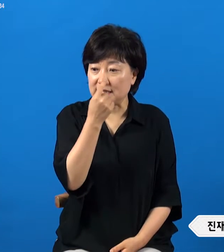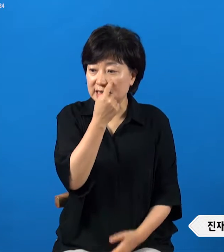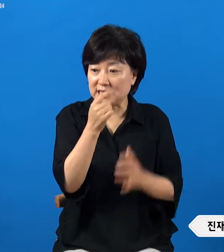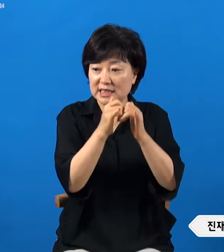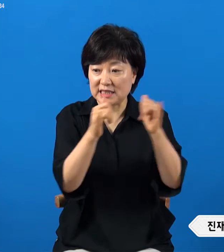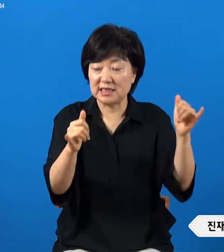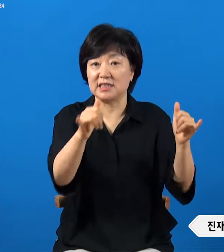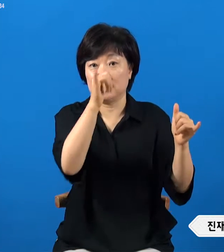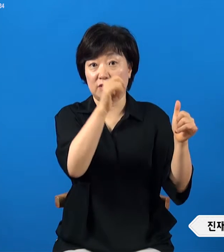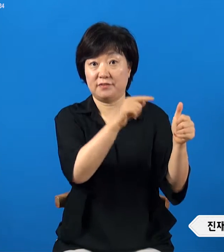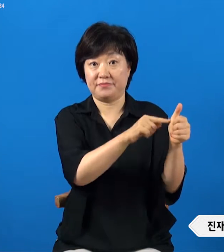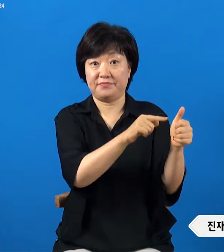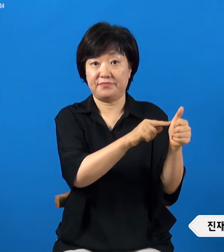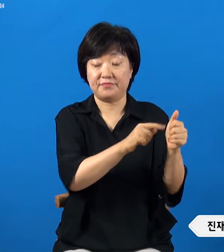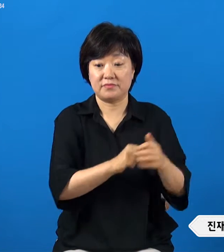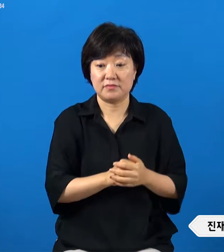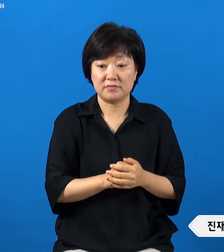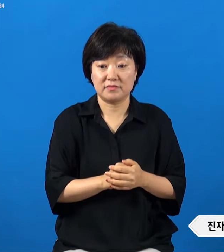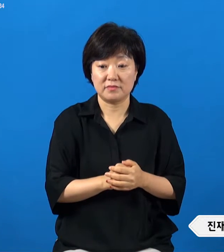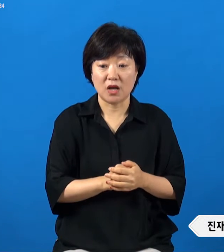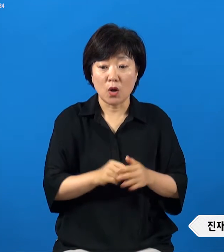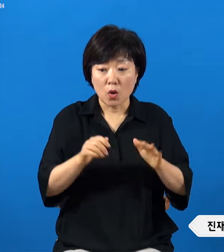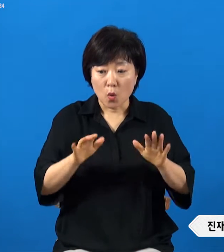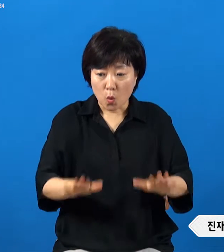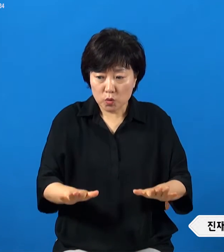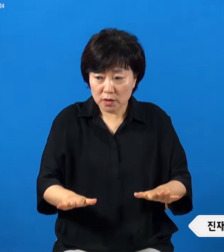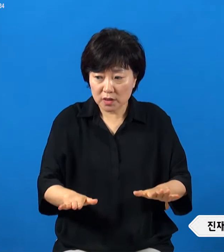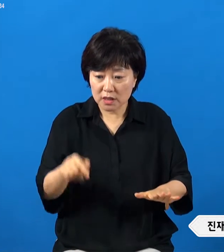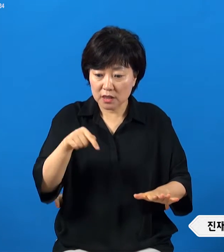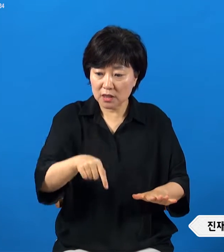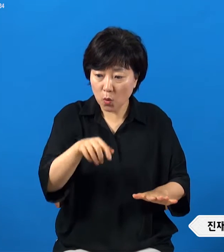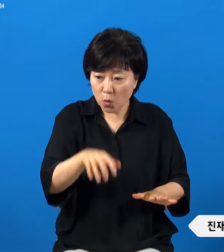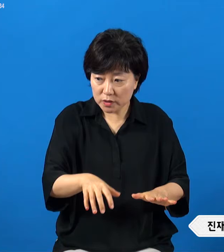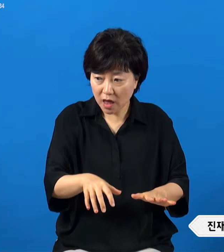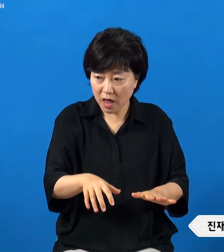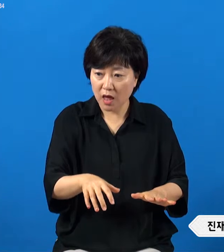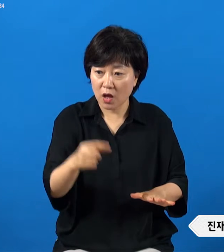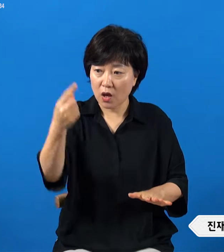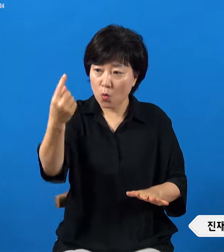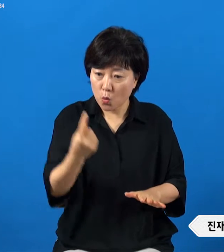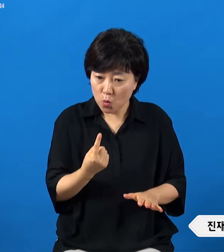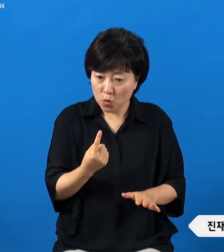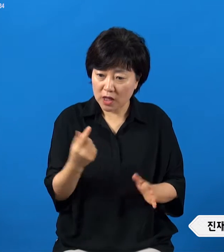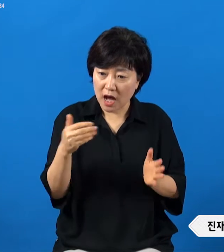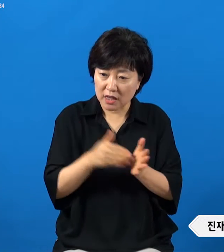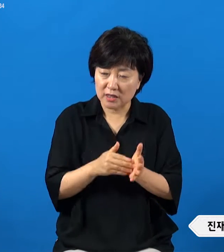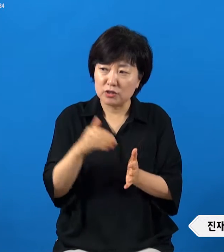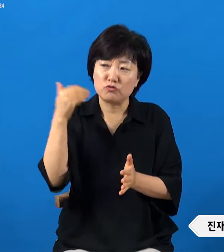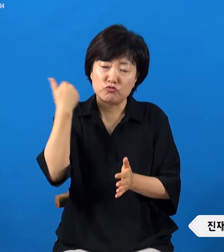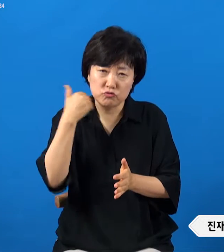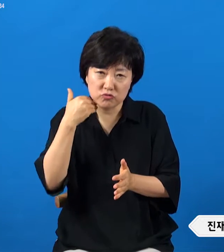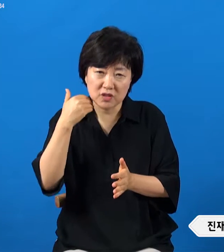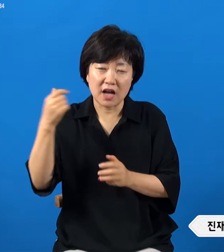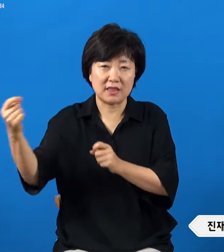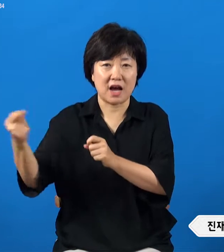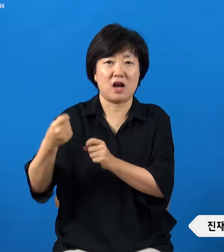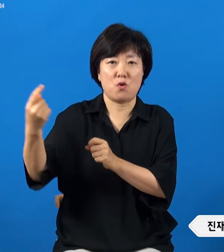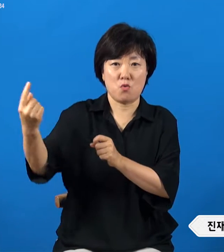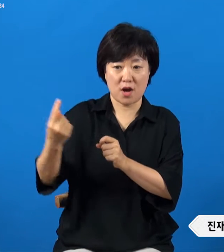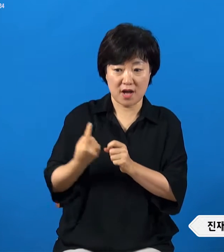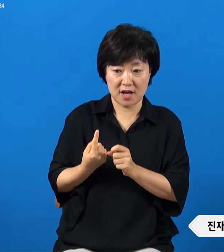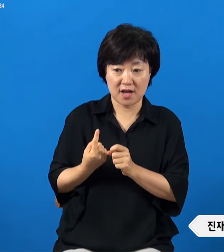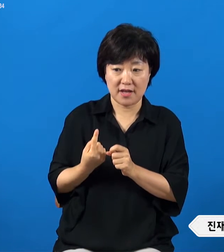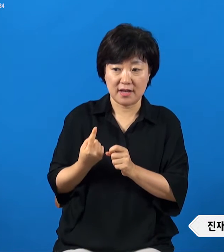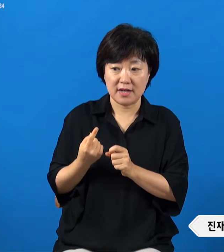증인이 있었습니다. 오늘 우리가 이 자리에 있기까지 누군가가 우리에게 다가왔습니다. 그리고